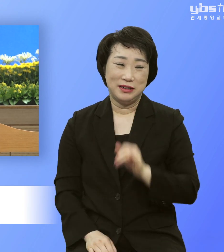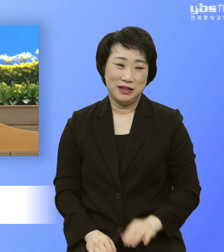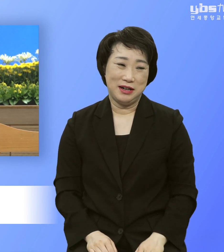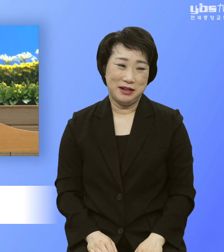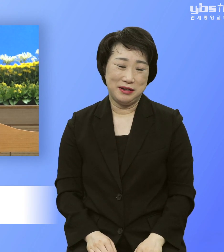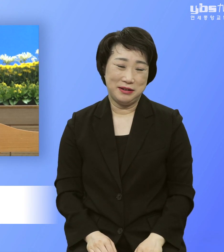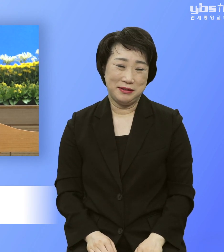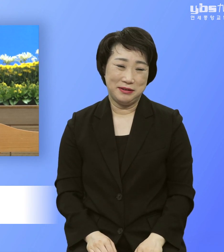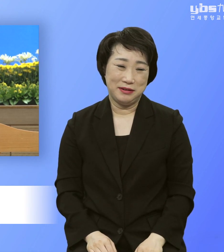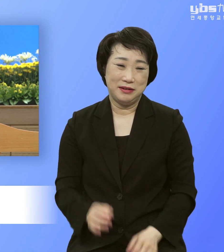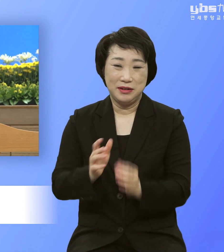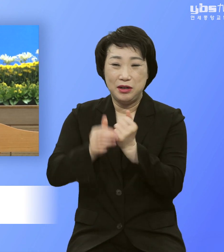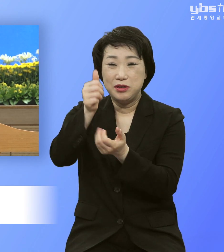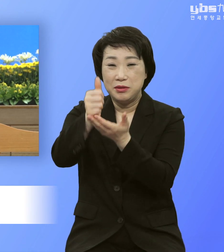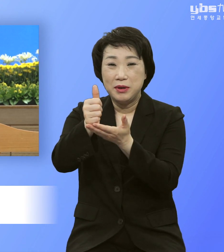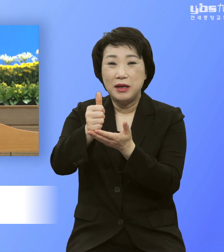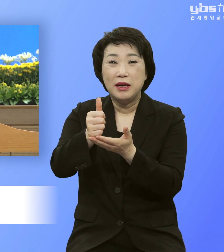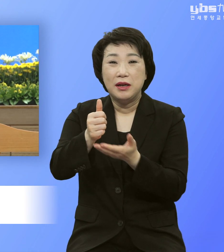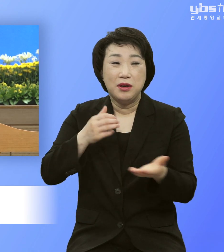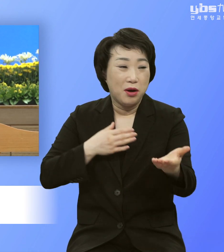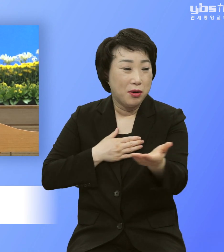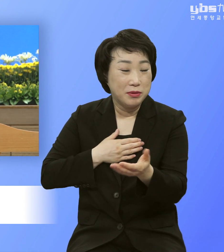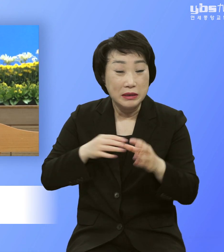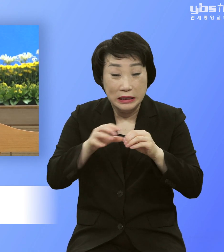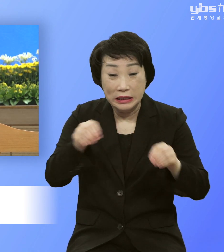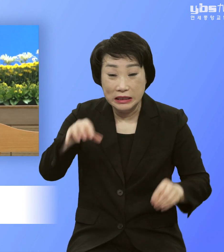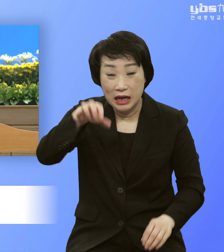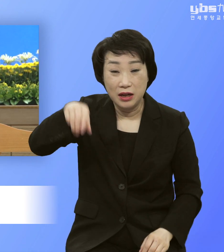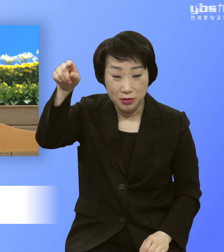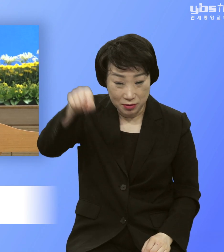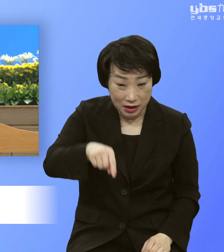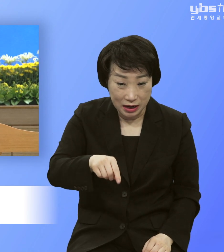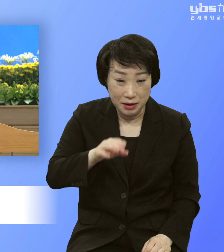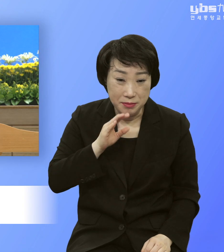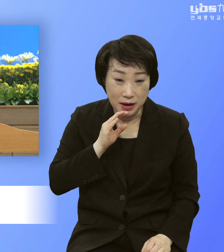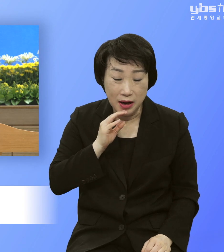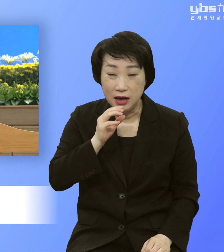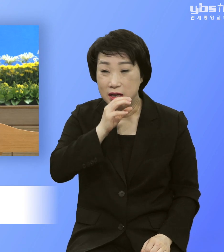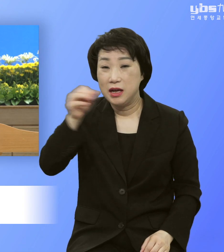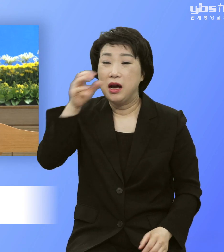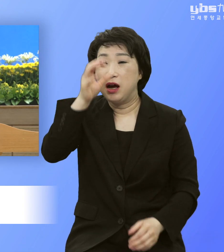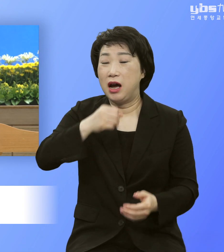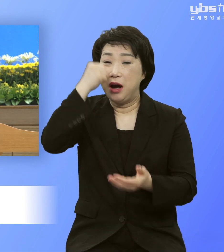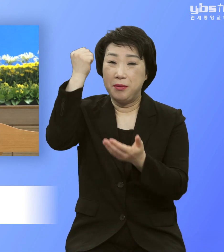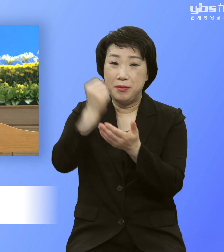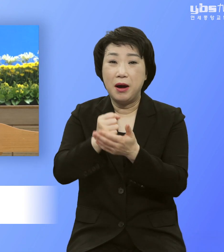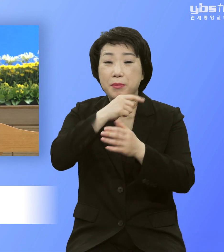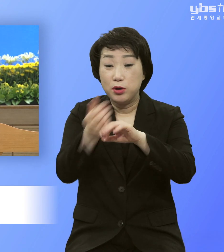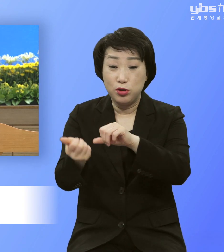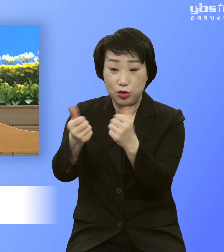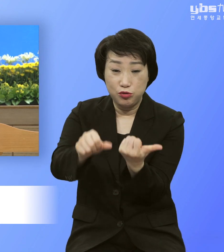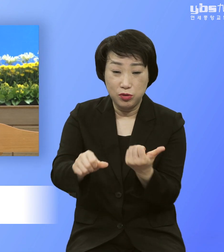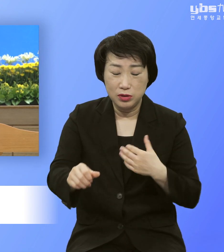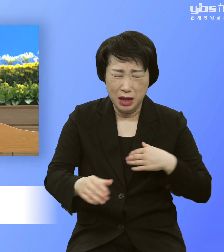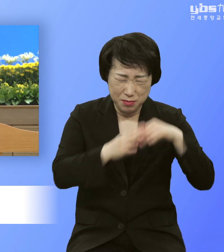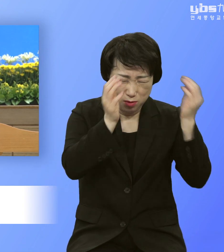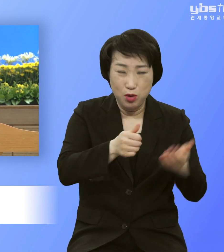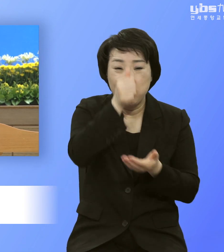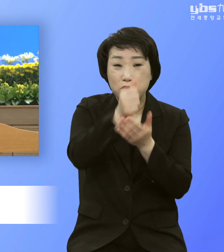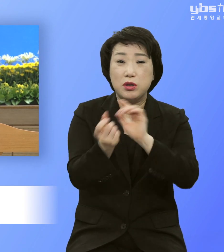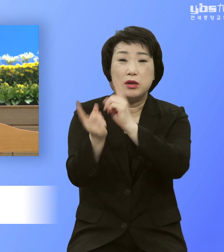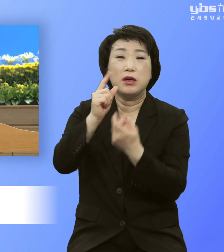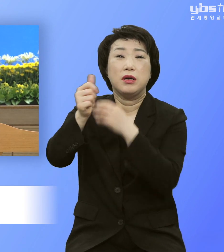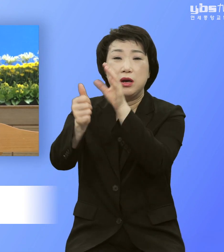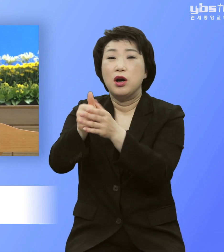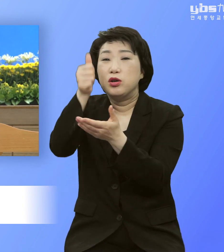되었더니. 예수님이 이 땅에 오셔서 십자가에 피 흘려 죽으시고 내 죄를